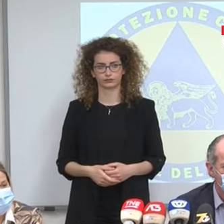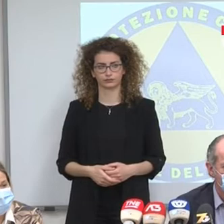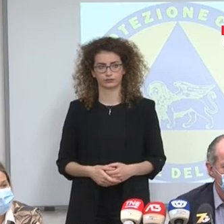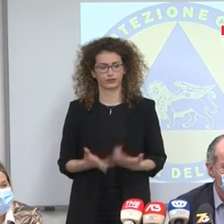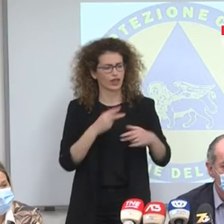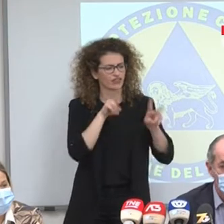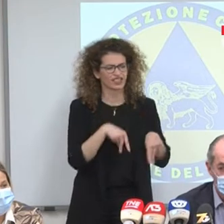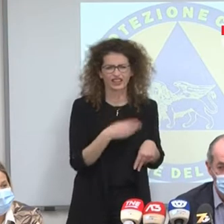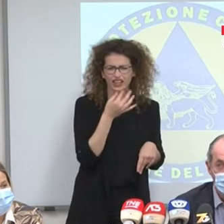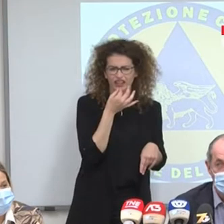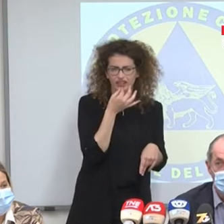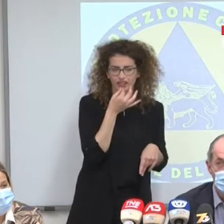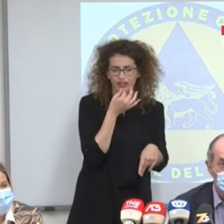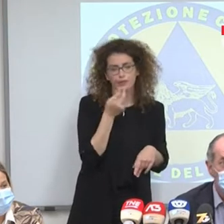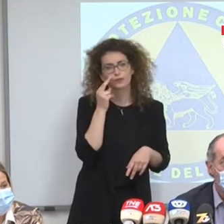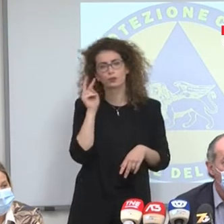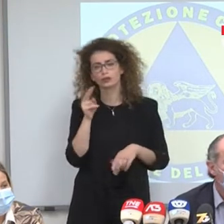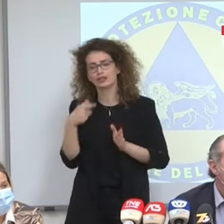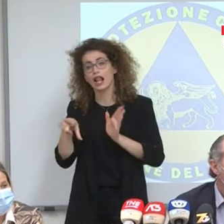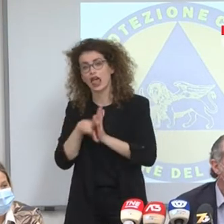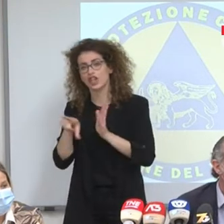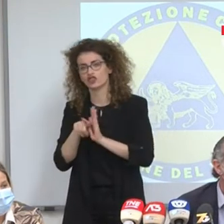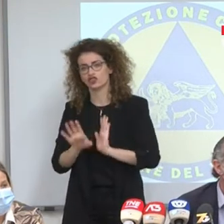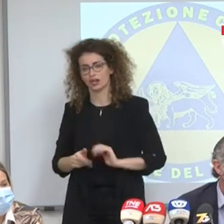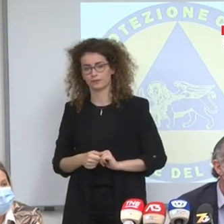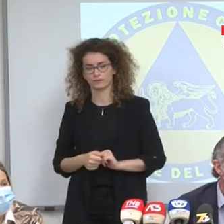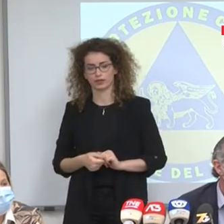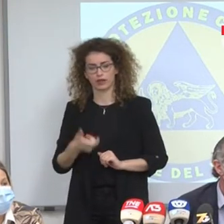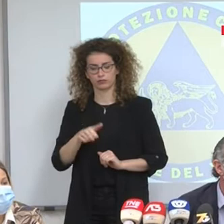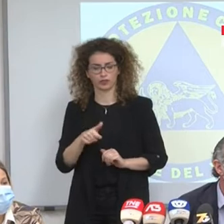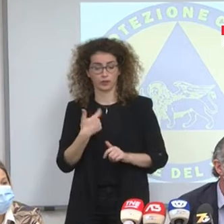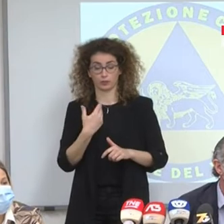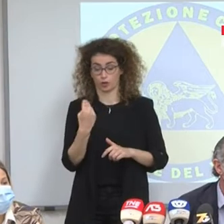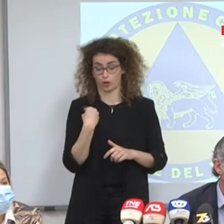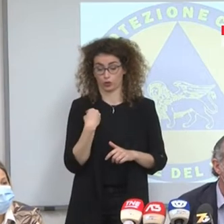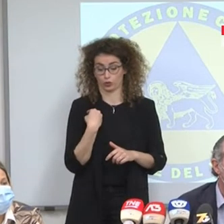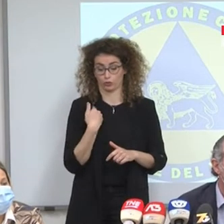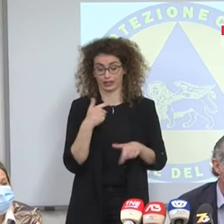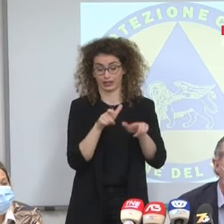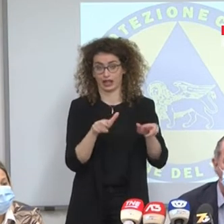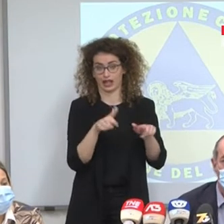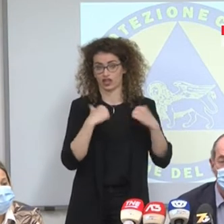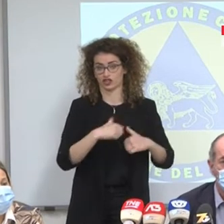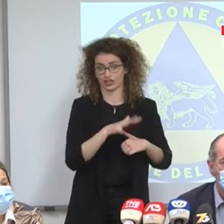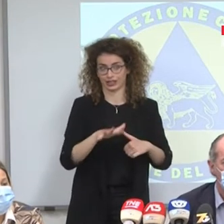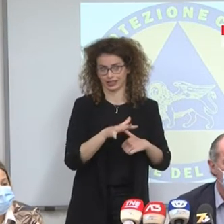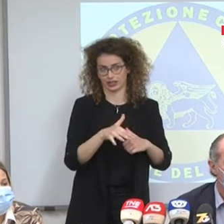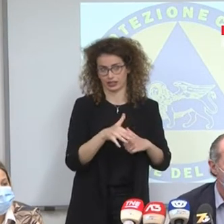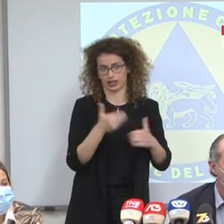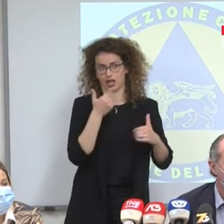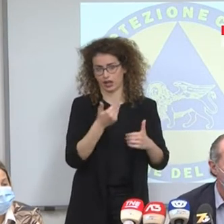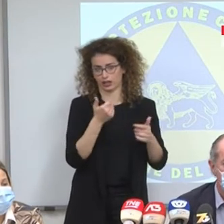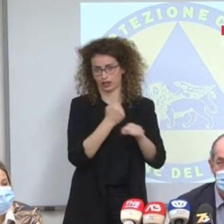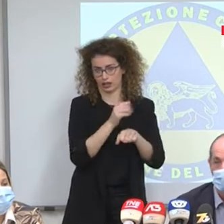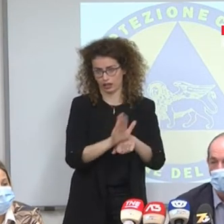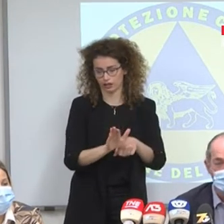Una verifica in che senso? Dal punto di vista proprio giuridico, perché se questo è un quesito che fanno i cittadini per vostro tramite, è corretto dare una